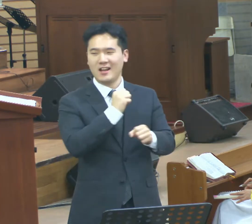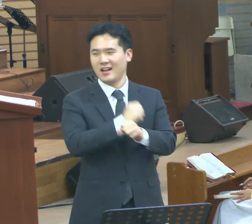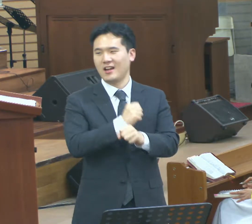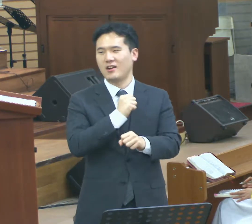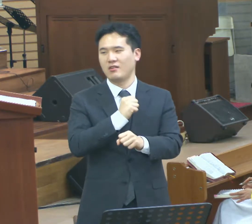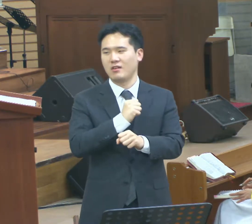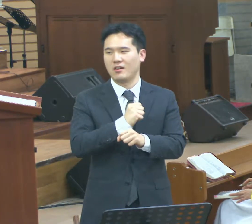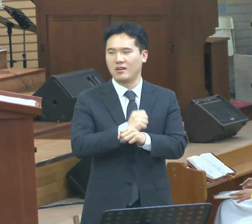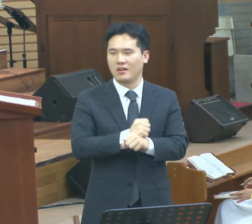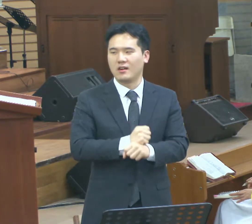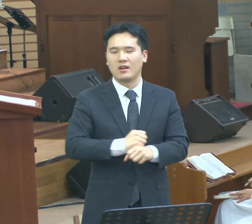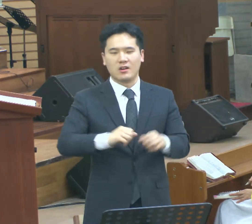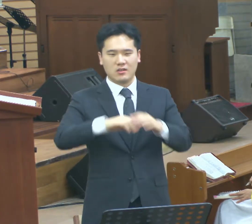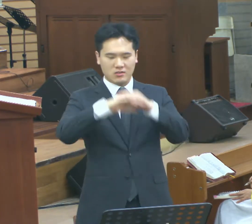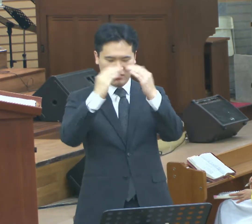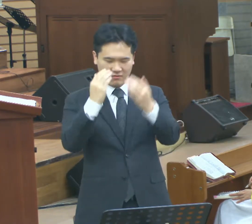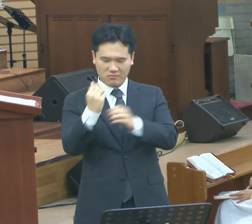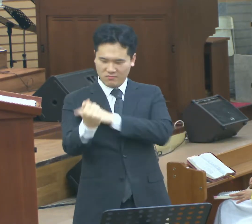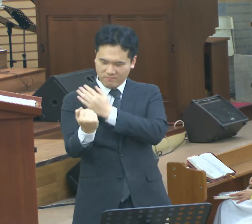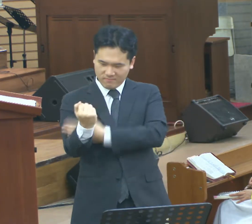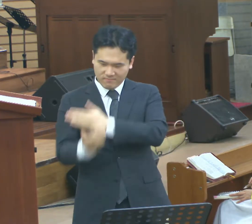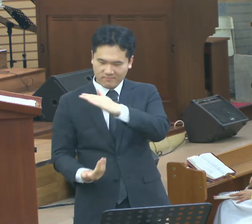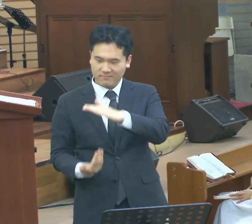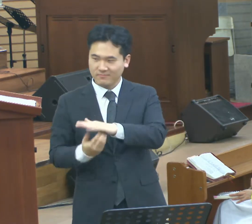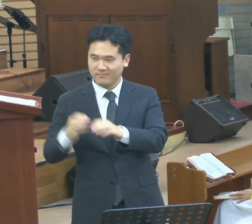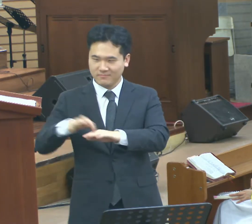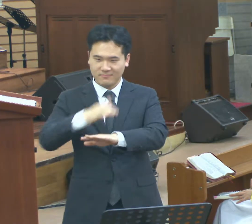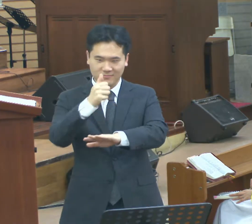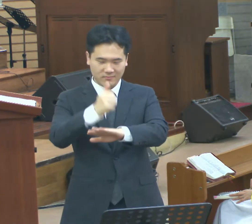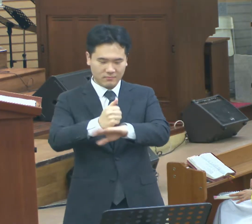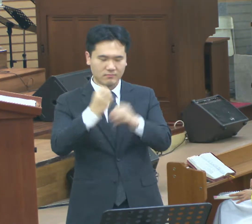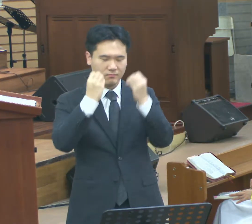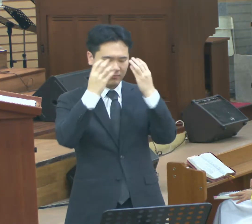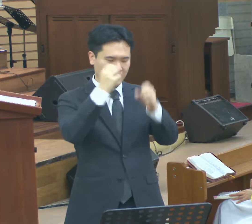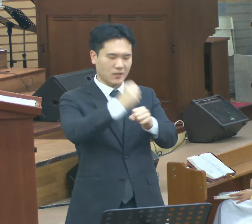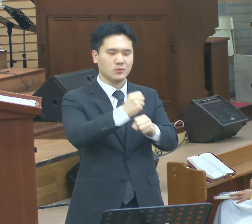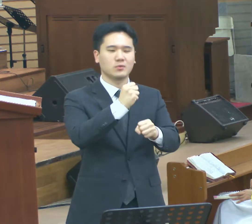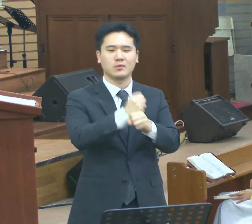찬양하여라 전능왕 창조의